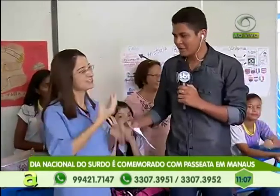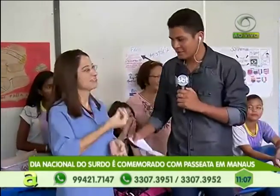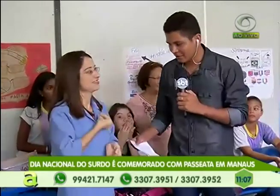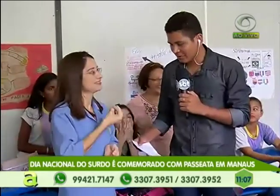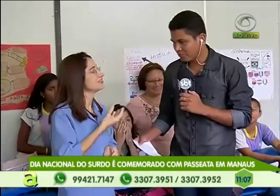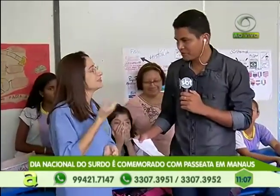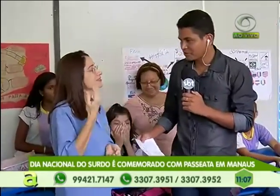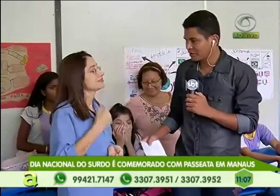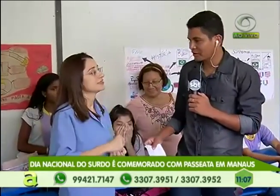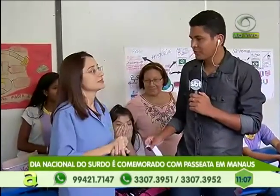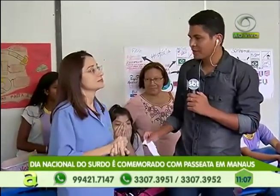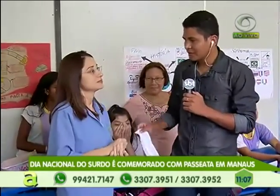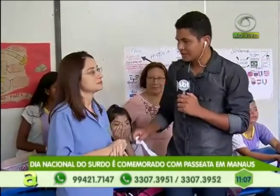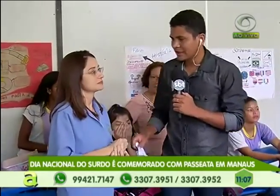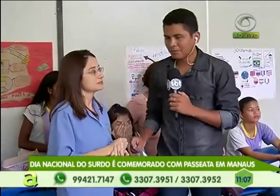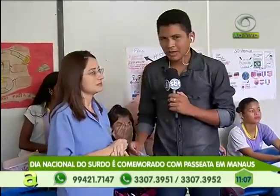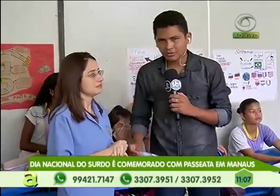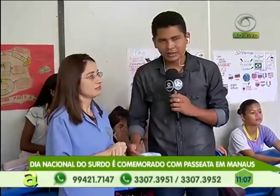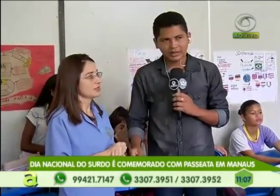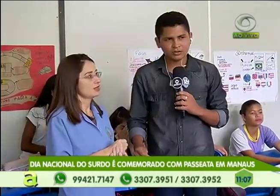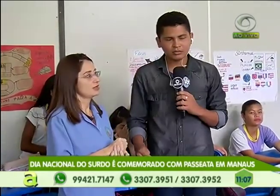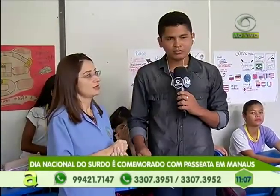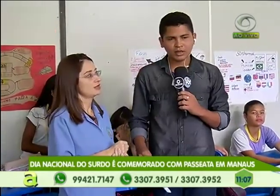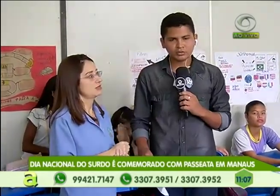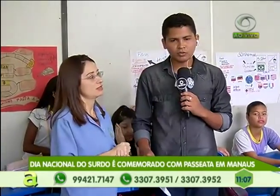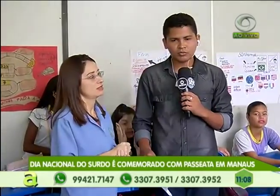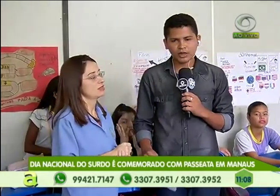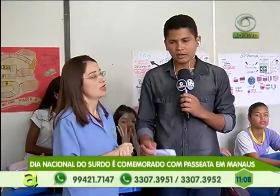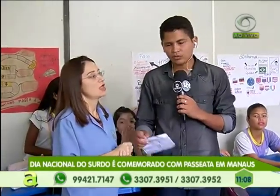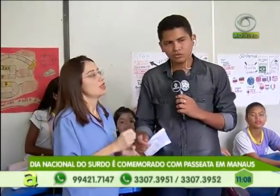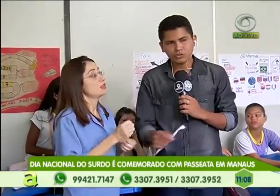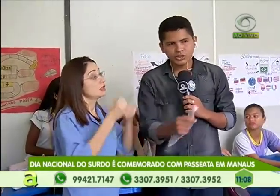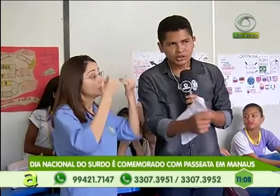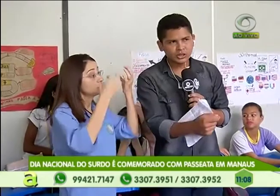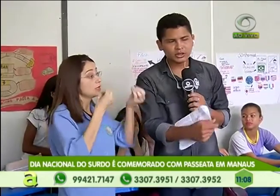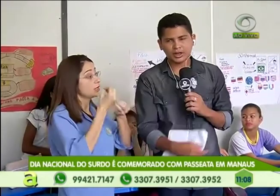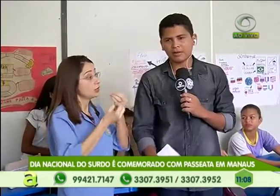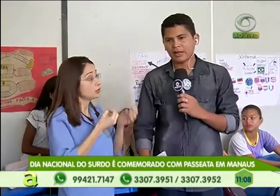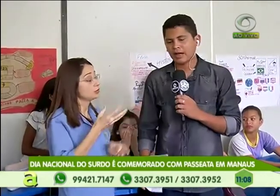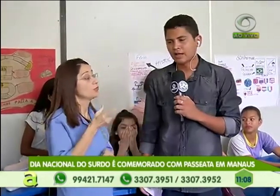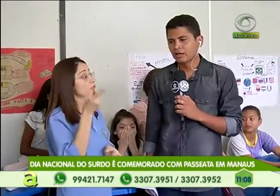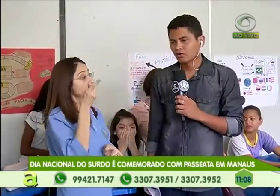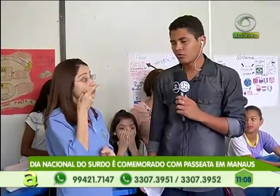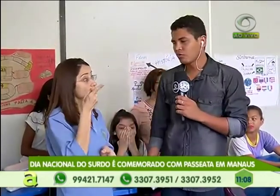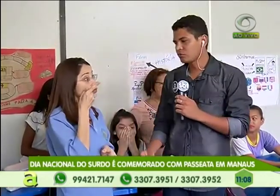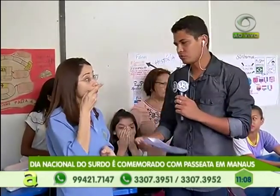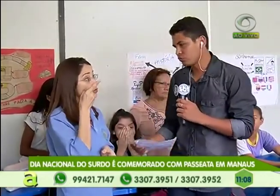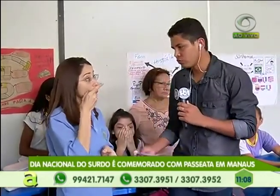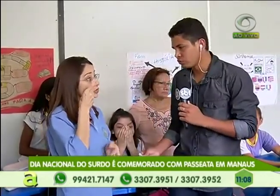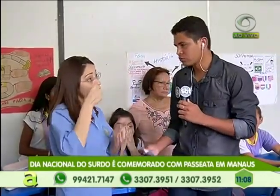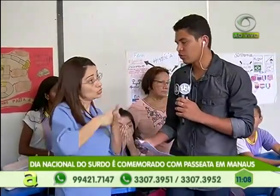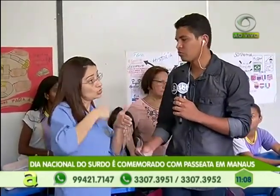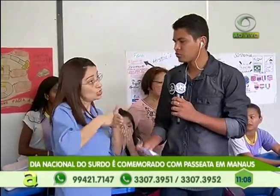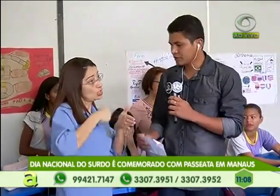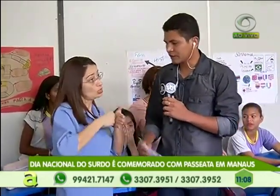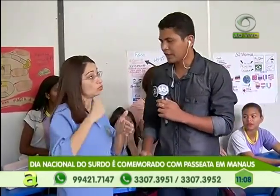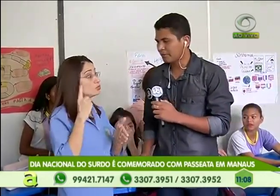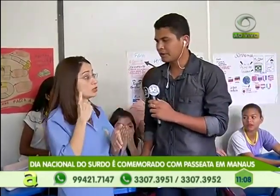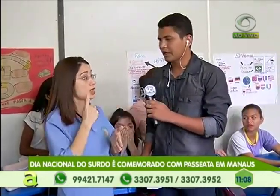eles. Agora, professora, esse trabalho, eu queria que a senhora contasse como é a luta do dia a dia de trabalhar com surdos, com mudos aqui na capital.